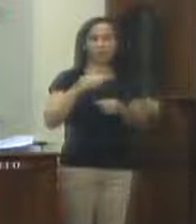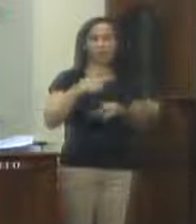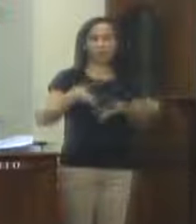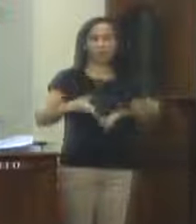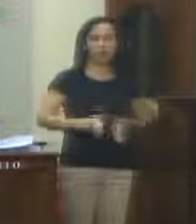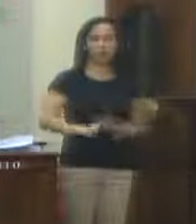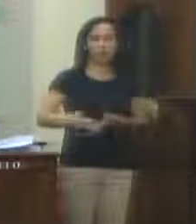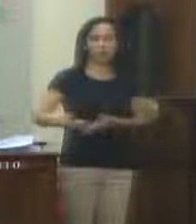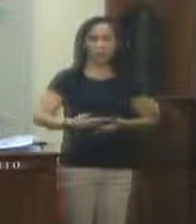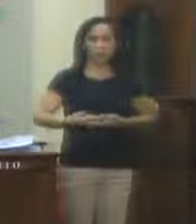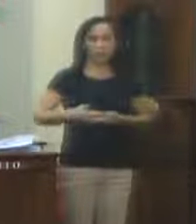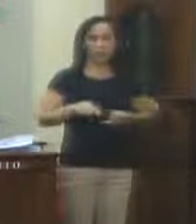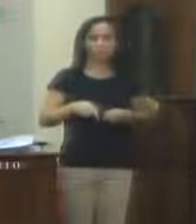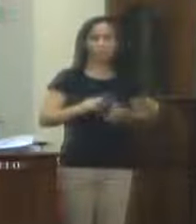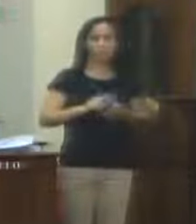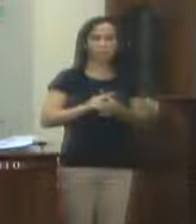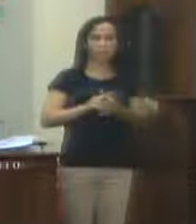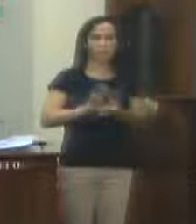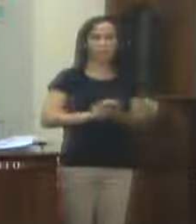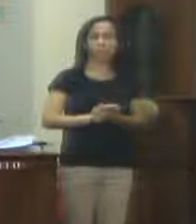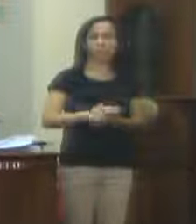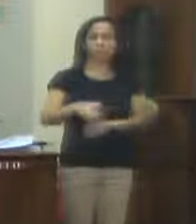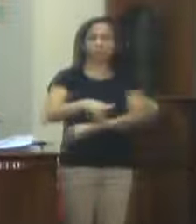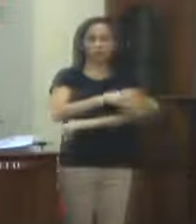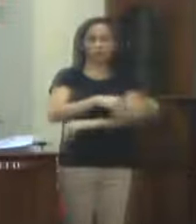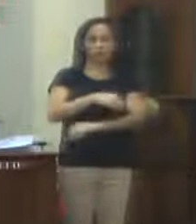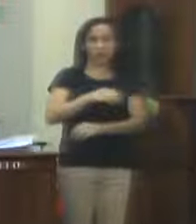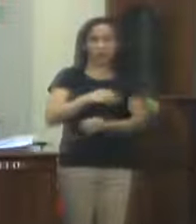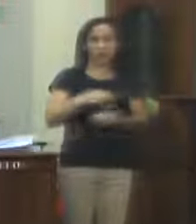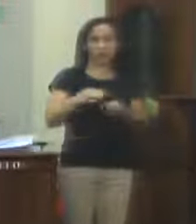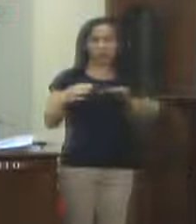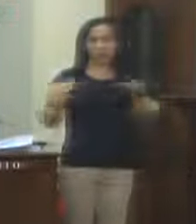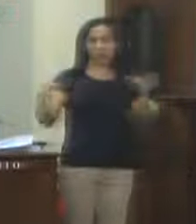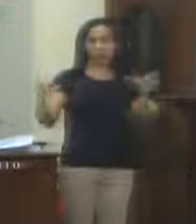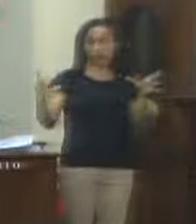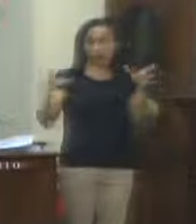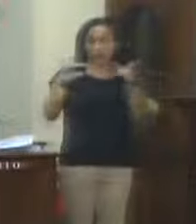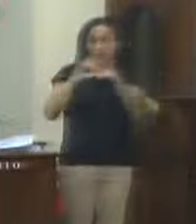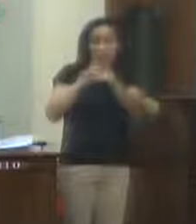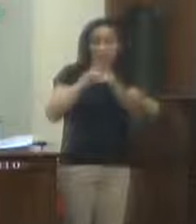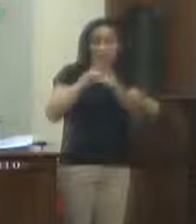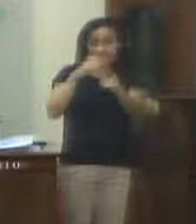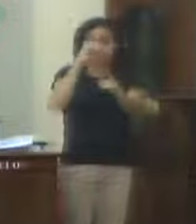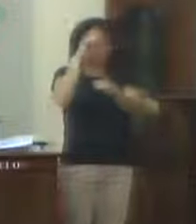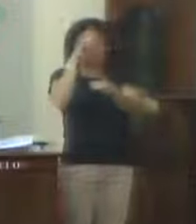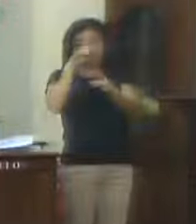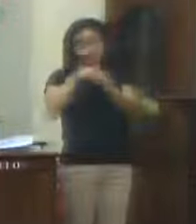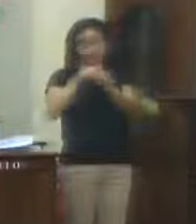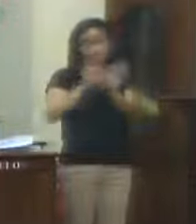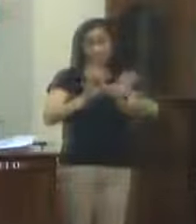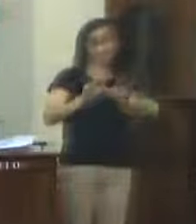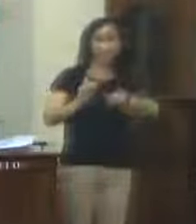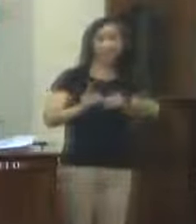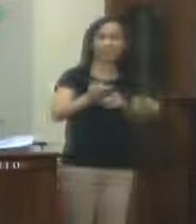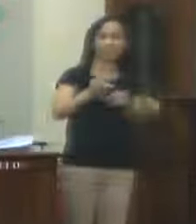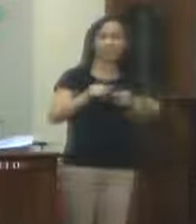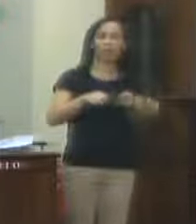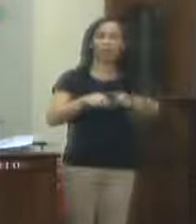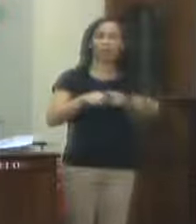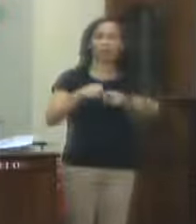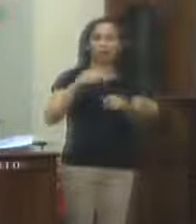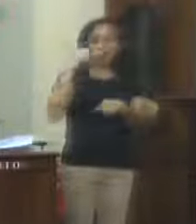da cidade. A rua Araújo Leite é um eixo de ligação com a rede hospitalar da cidade, sendo constante o tráfego de